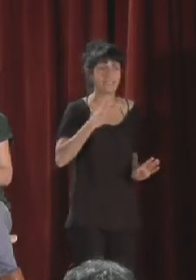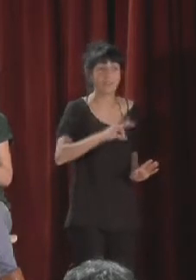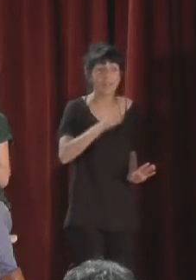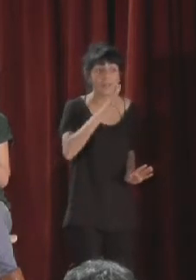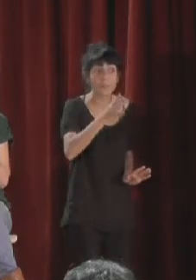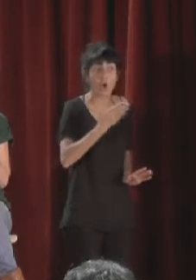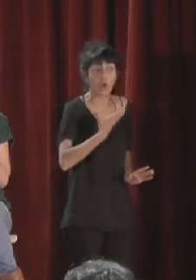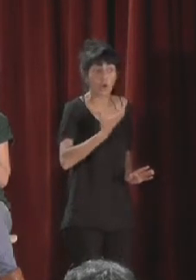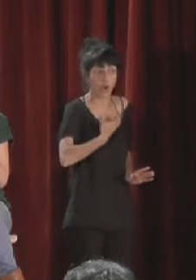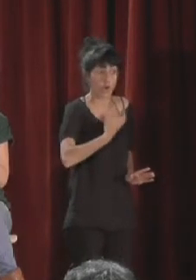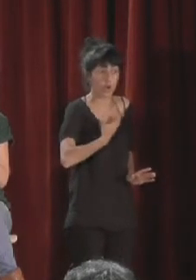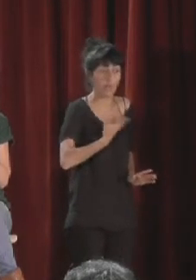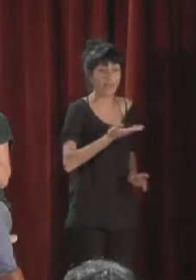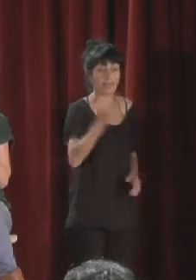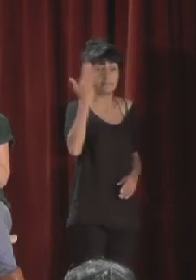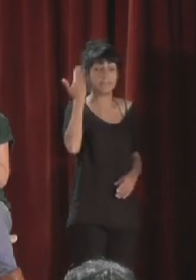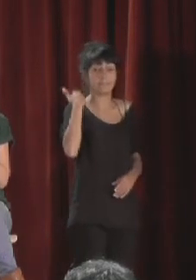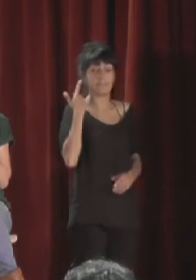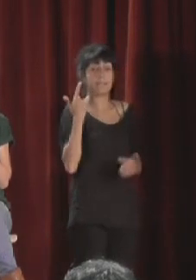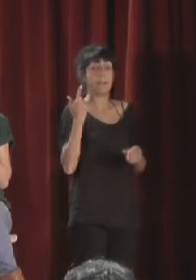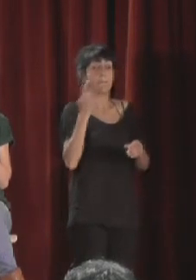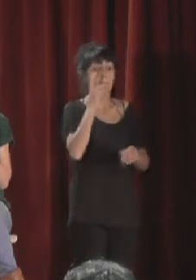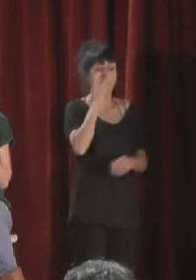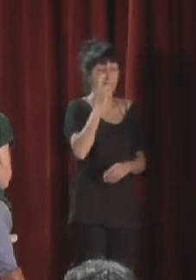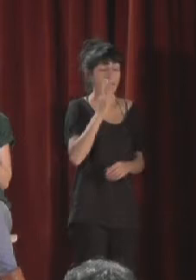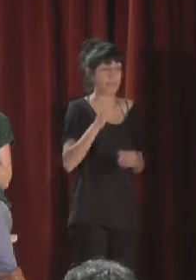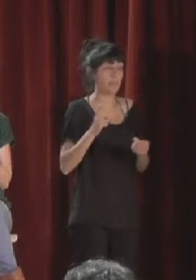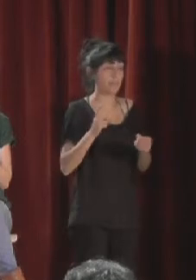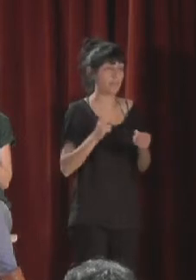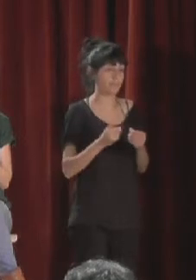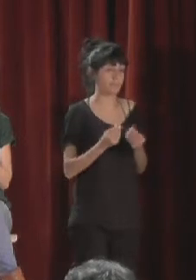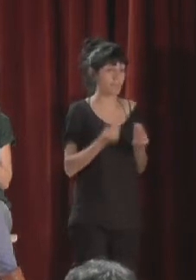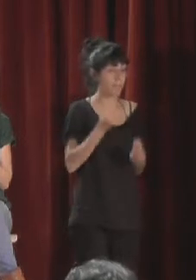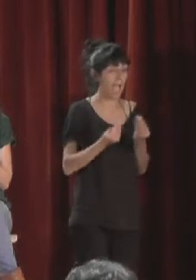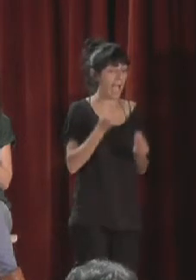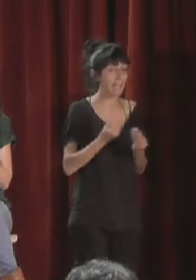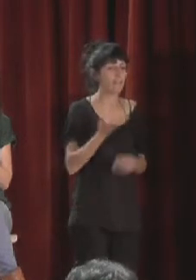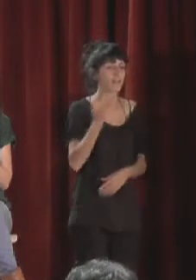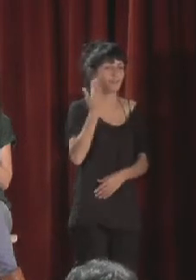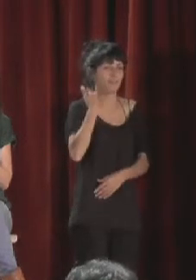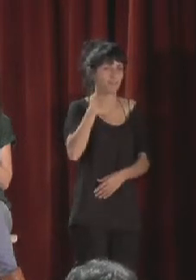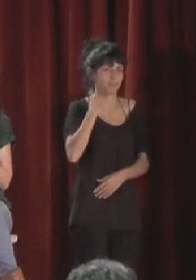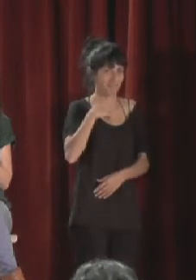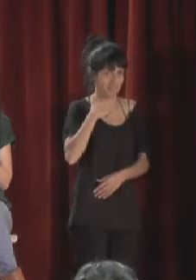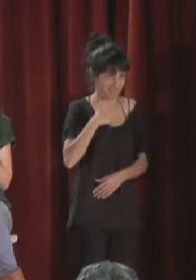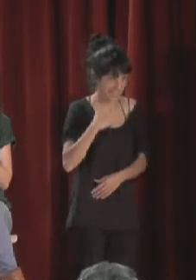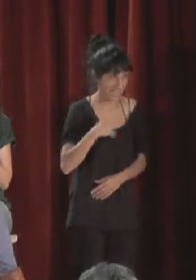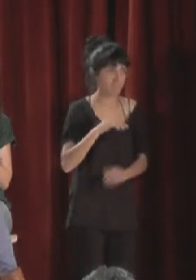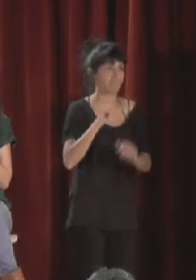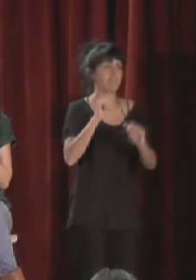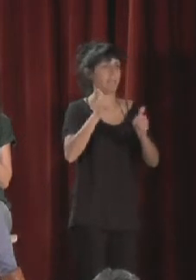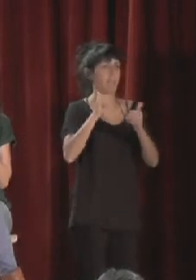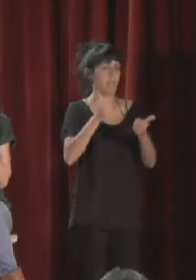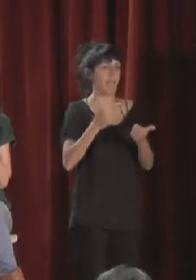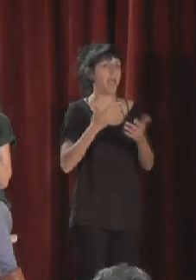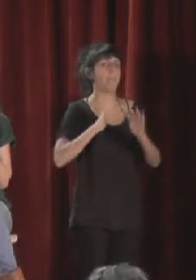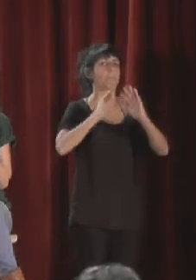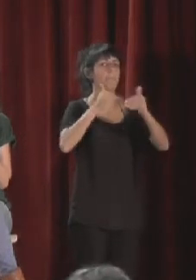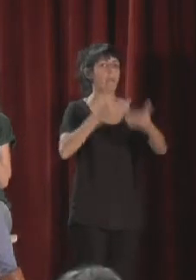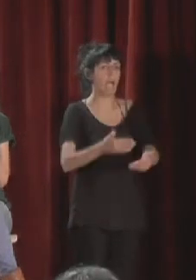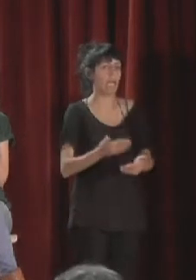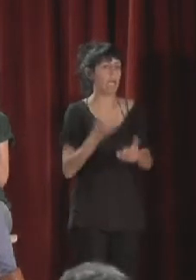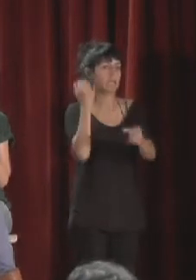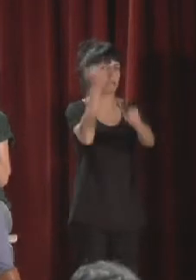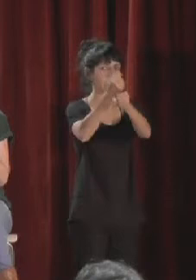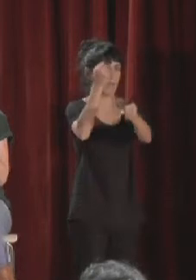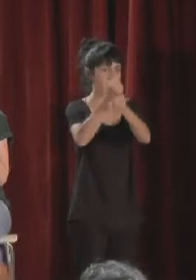que no pasado maio pasaron a formar parte da xente por medio das mareas municipalistas. Imos pararlle